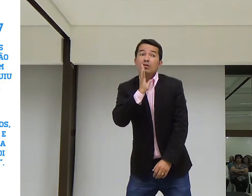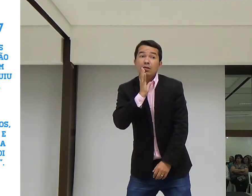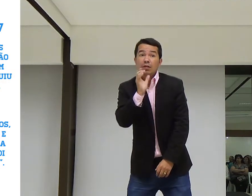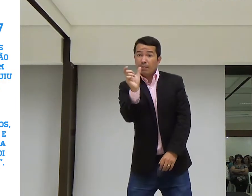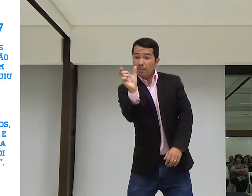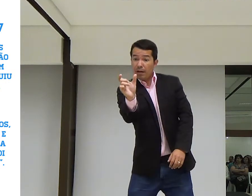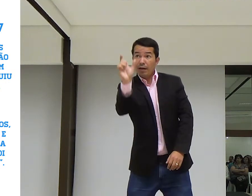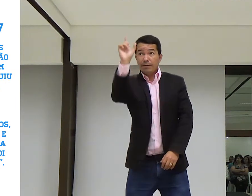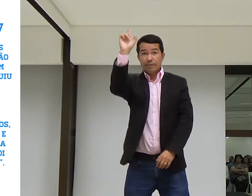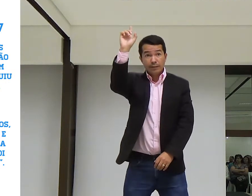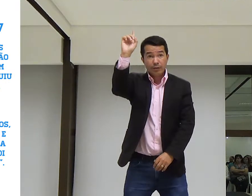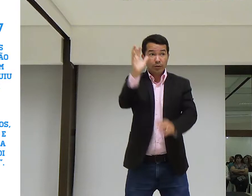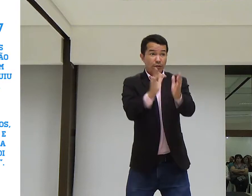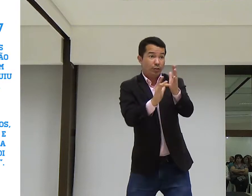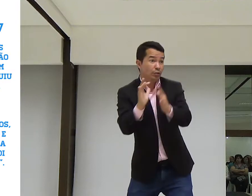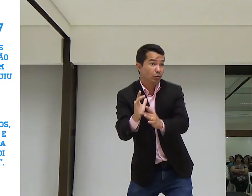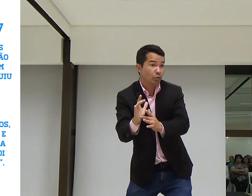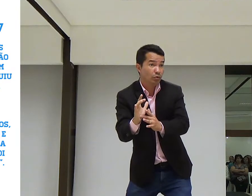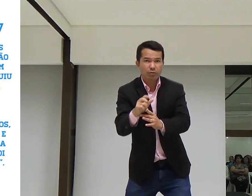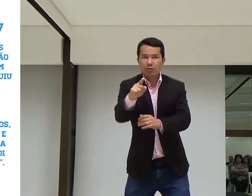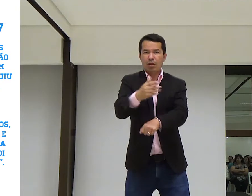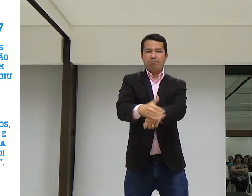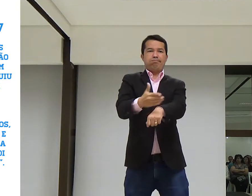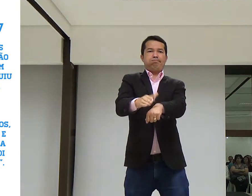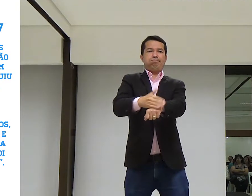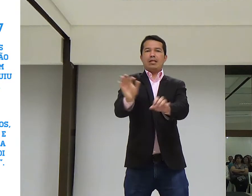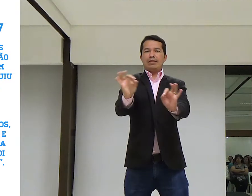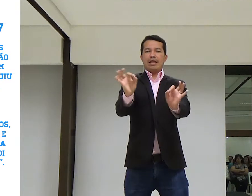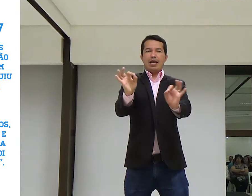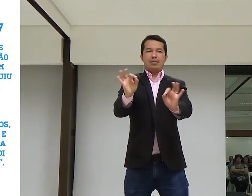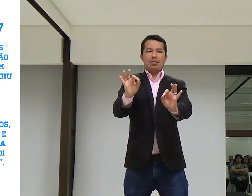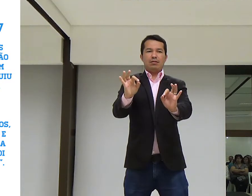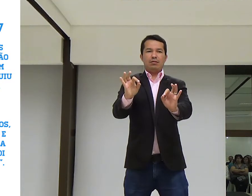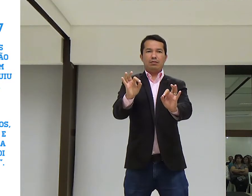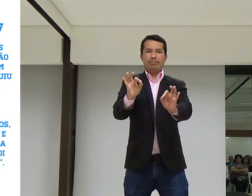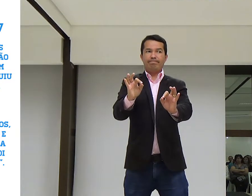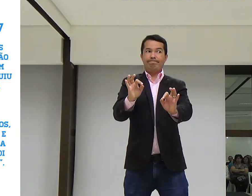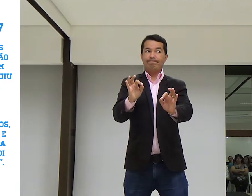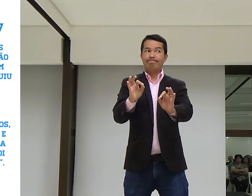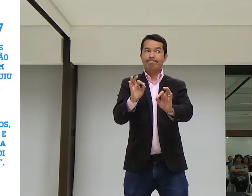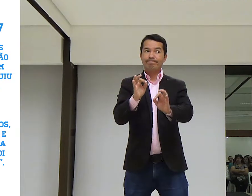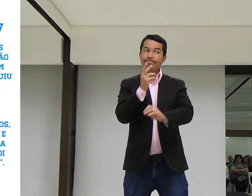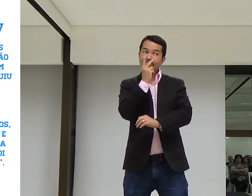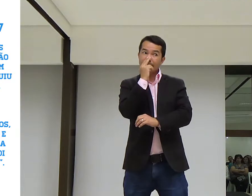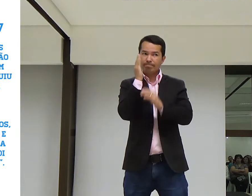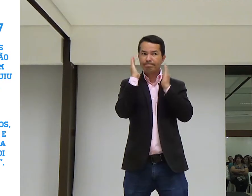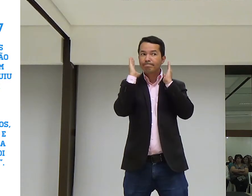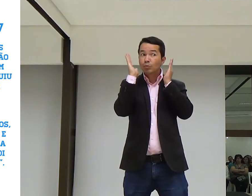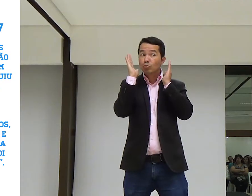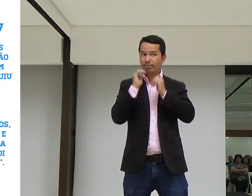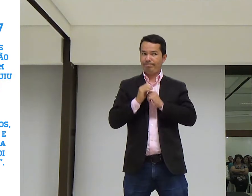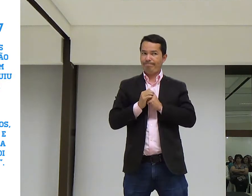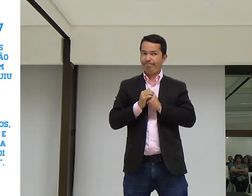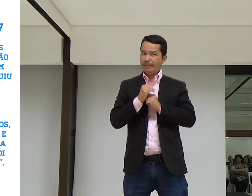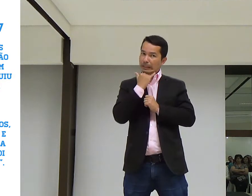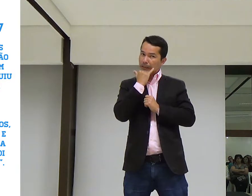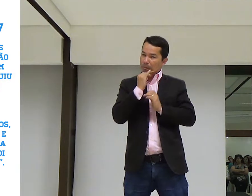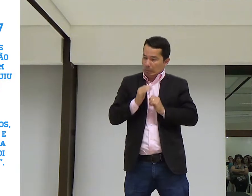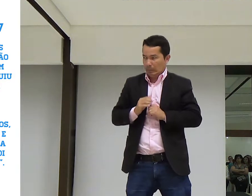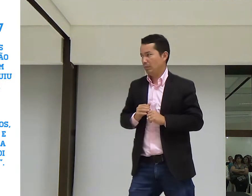você sabe, conhece a palavra de Deus, conhece, mas não pratica, é como se você fosse